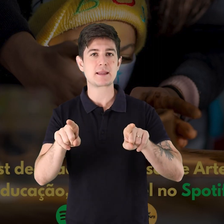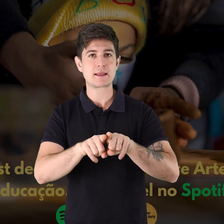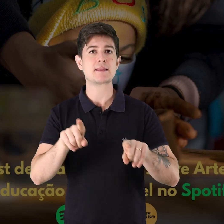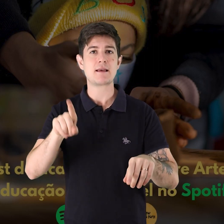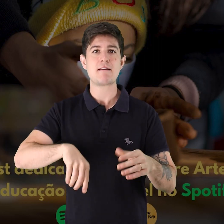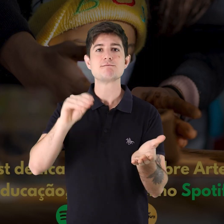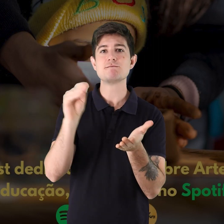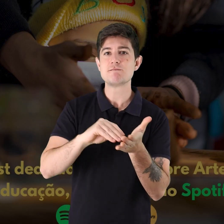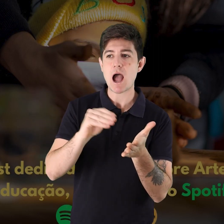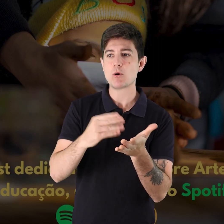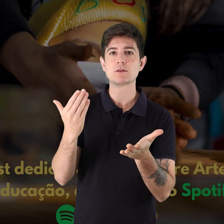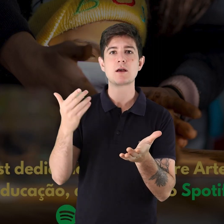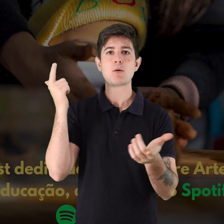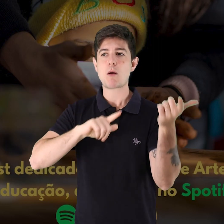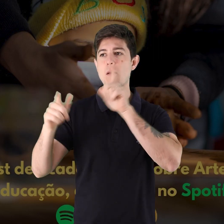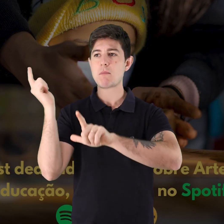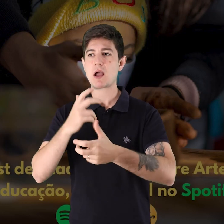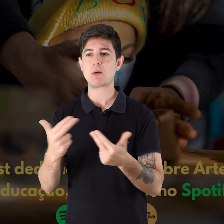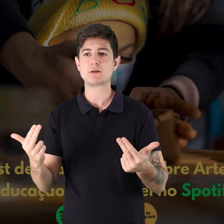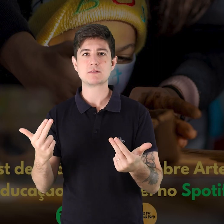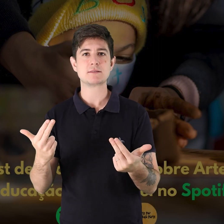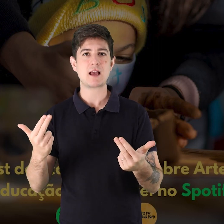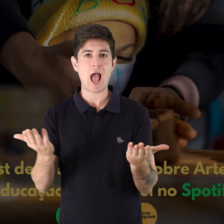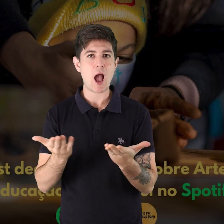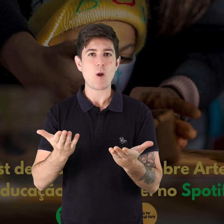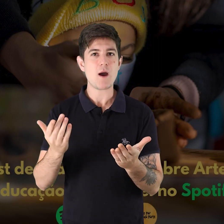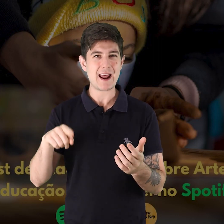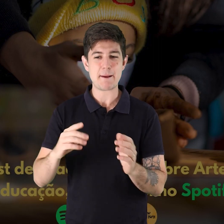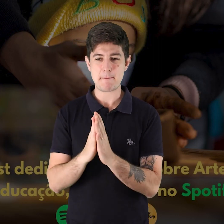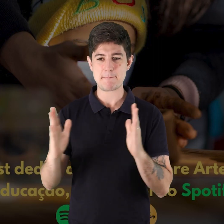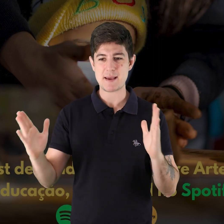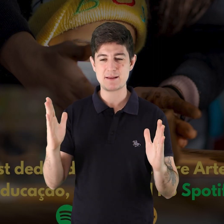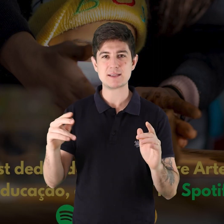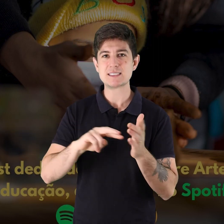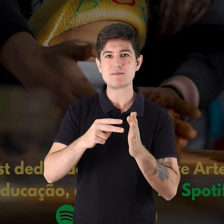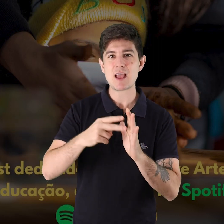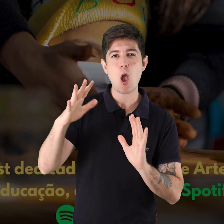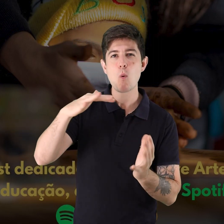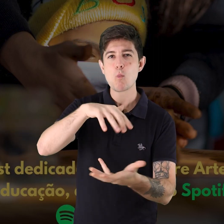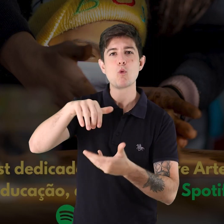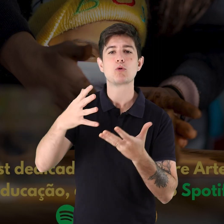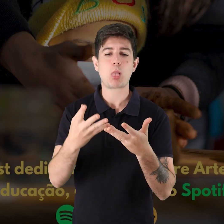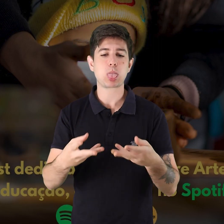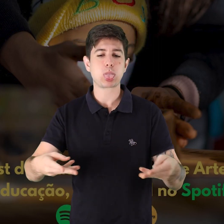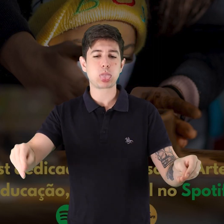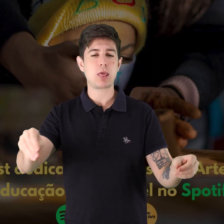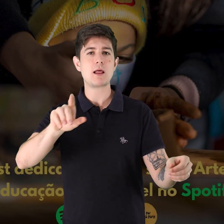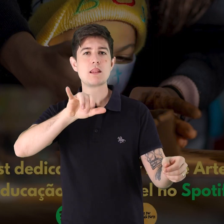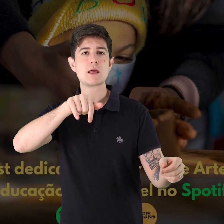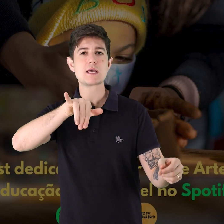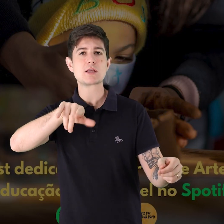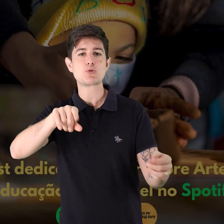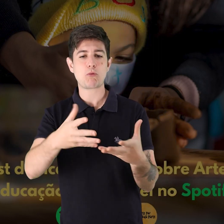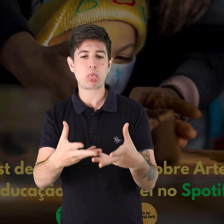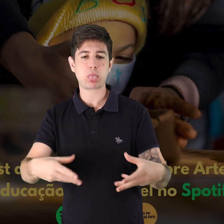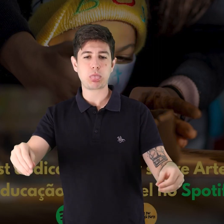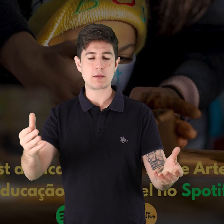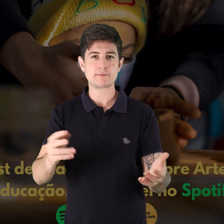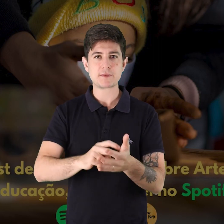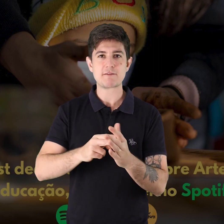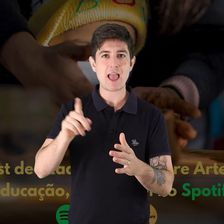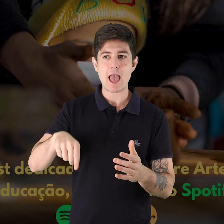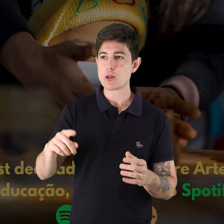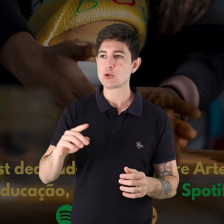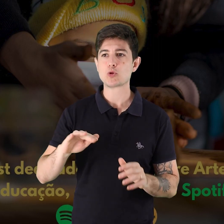índice de falta de realização. Então, as coisas passam a ser assim, aquele mundo líquido, né? Que o Bauman fala. É uma